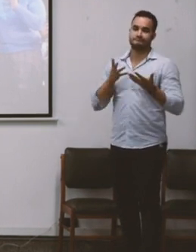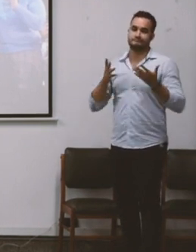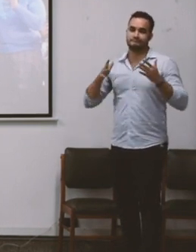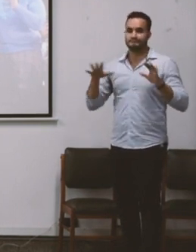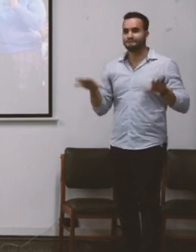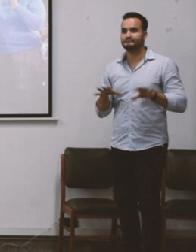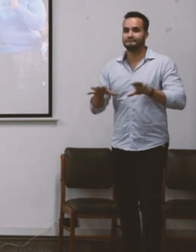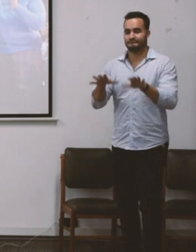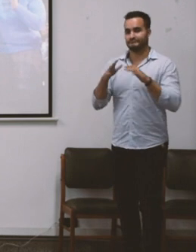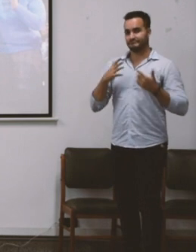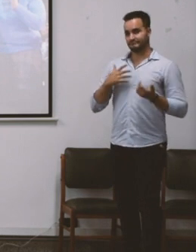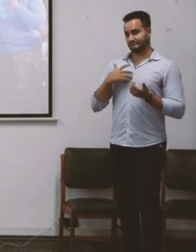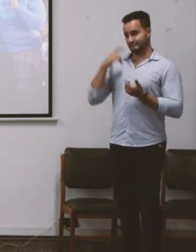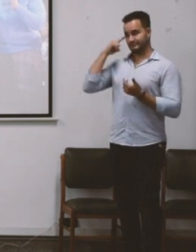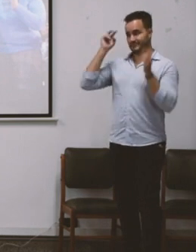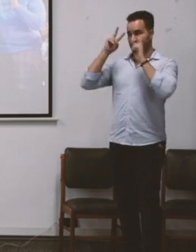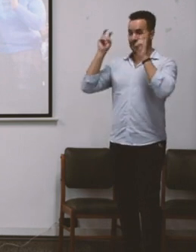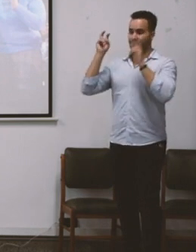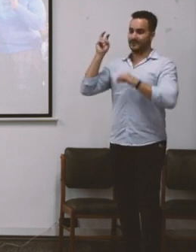que nos alejará de la diagnosis